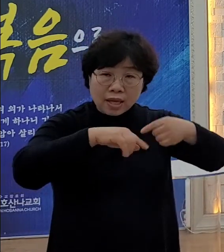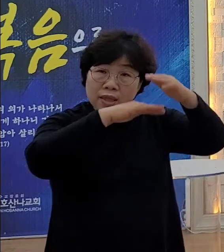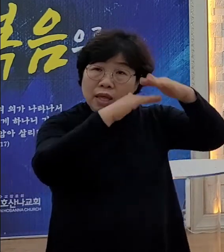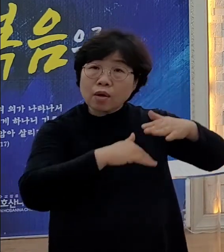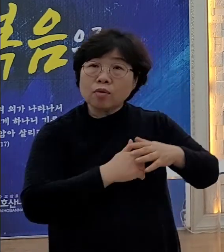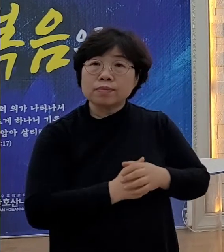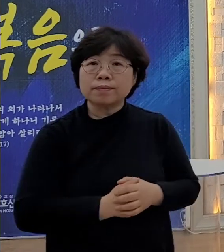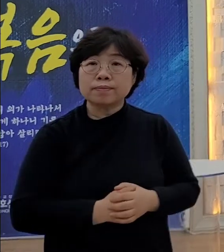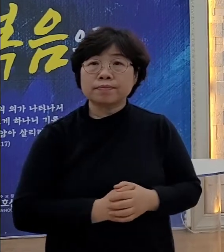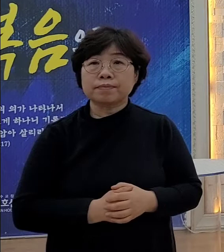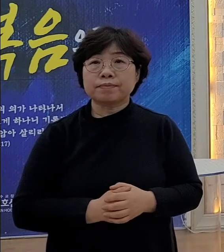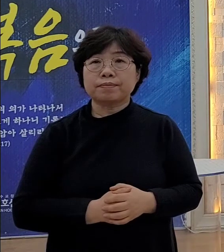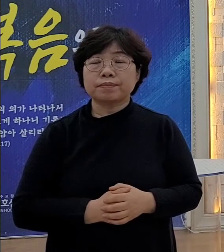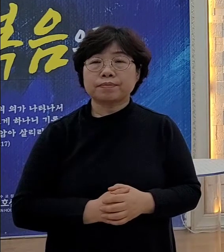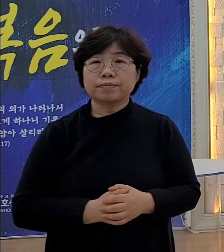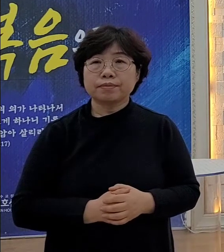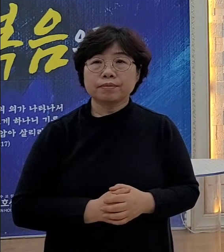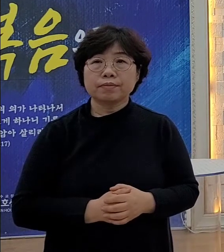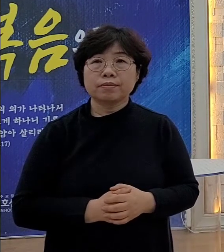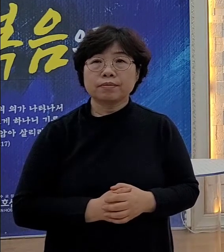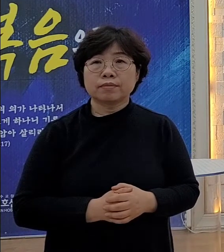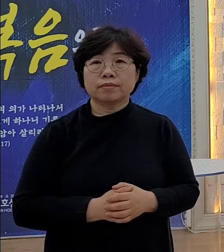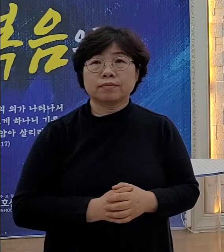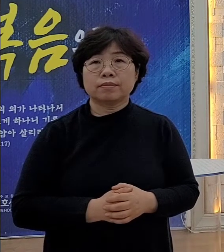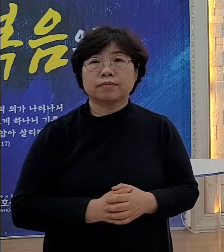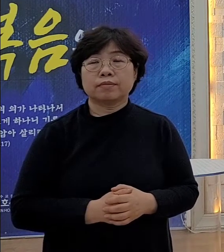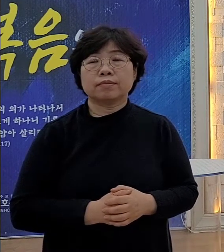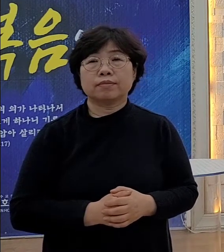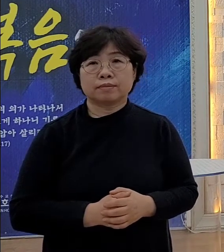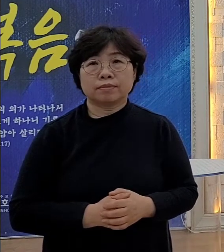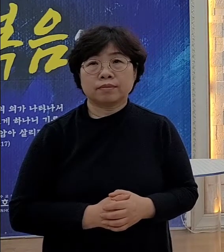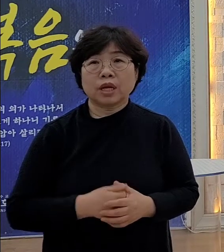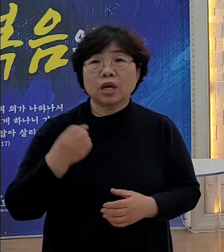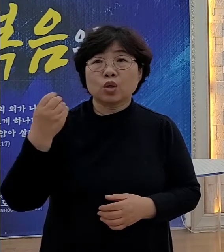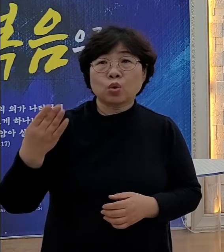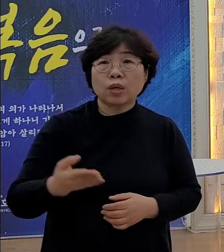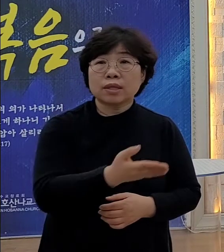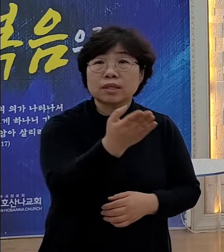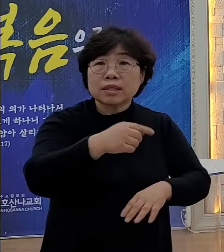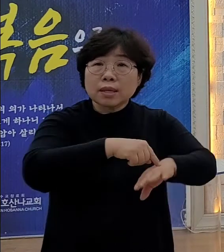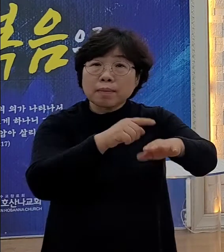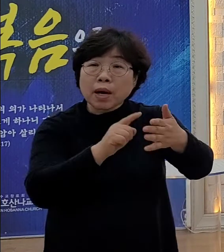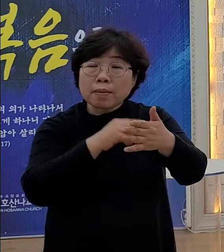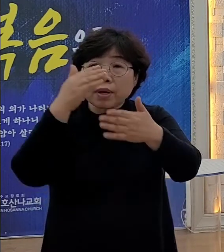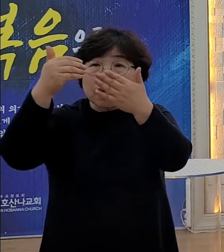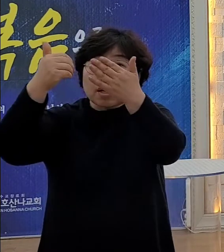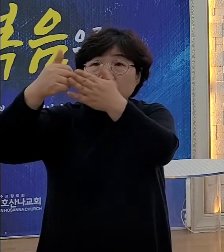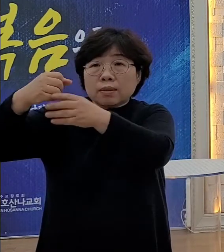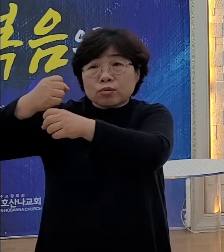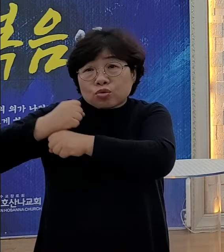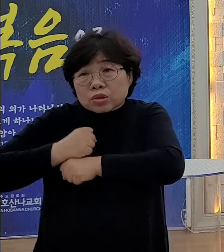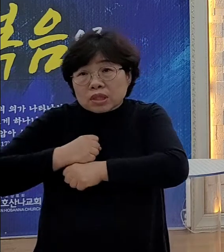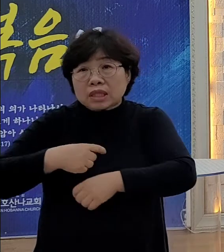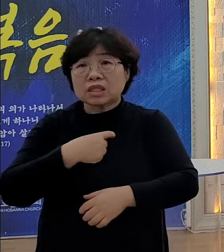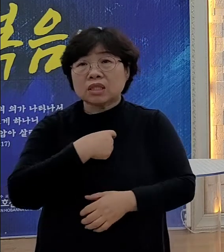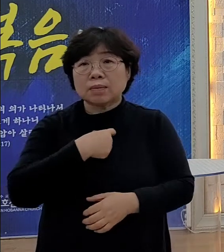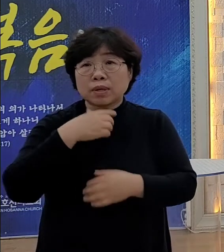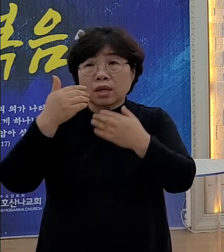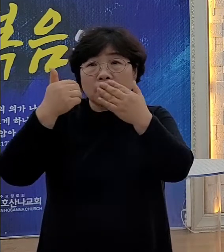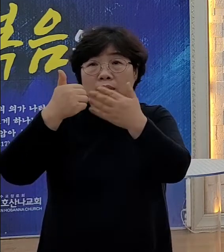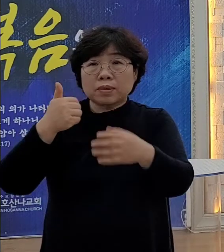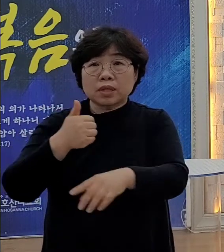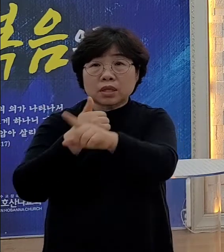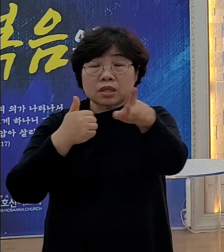우리 같이 한번 읽어보겠습니다. 28절로 31절 시작. 또한 그들이 마음에 하나님 두기를